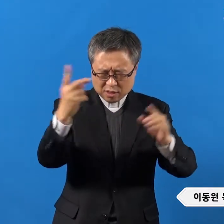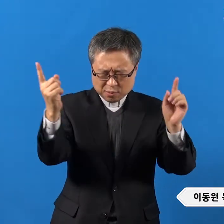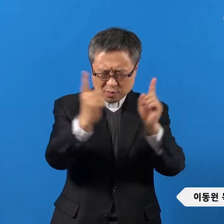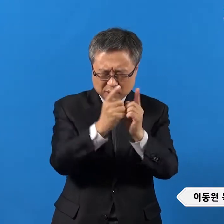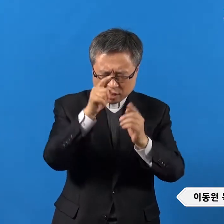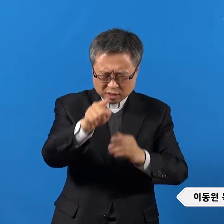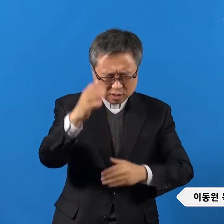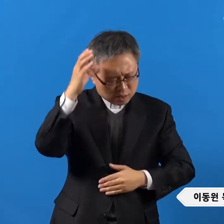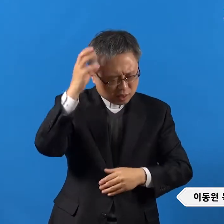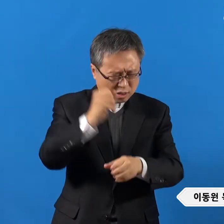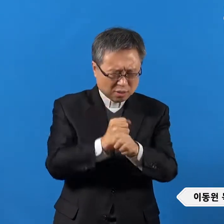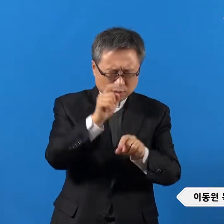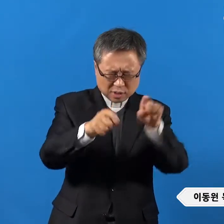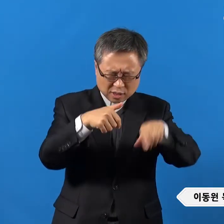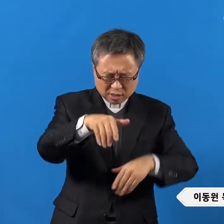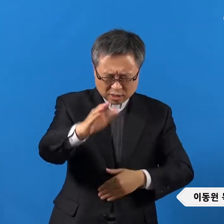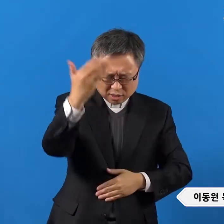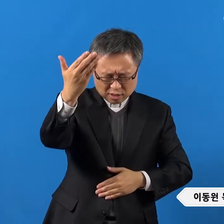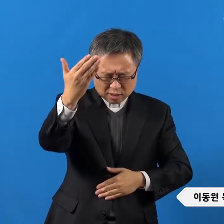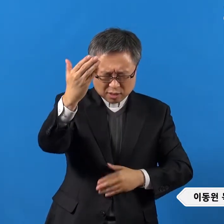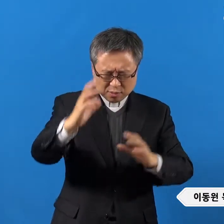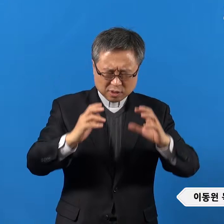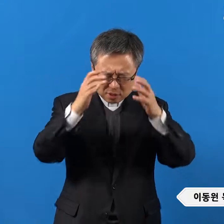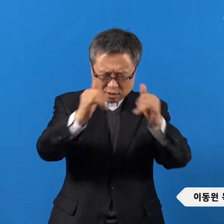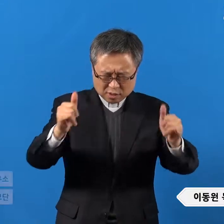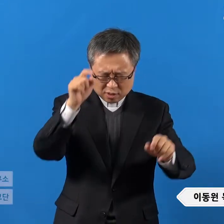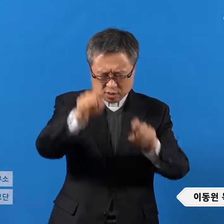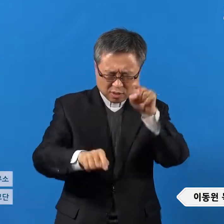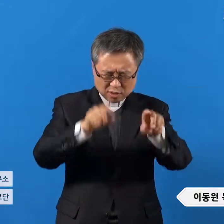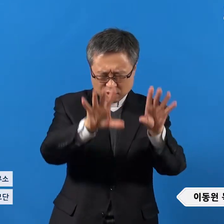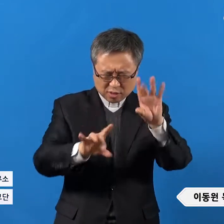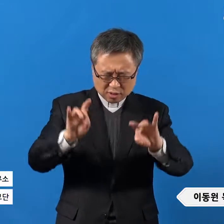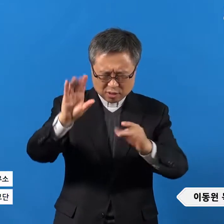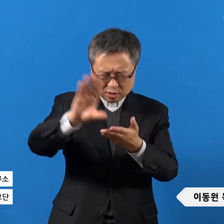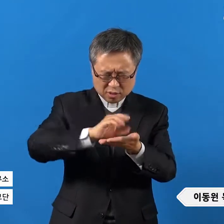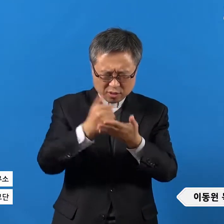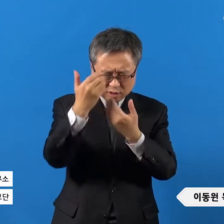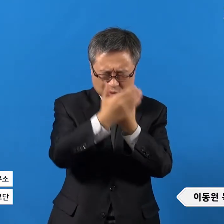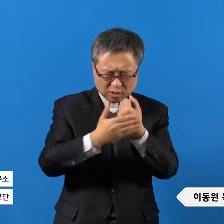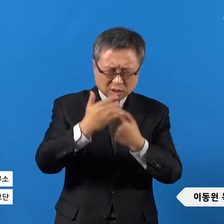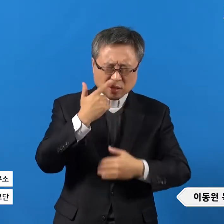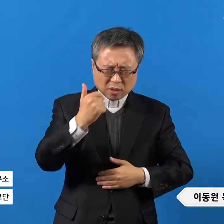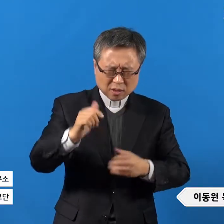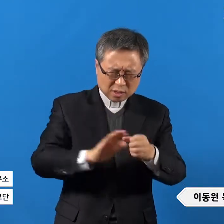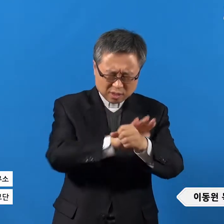나아가는 당신의 백성들의 걸음걸음마다 그리스도의 은혜와 아버지의